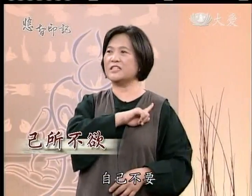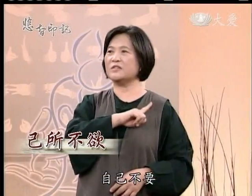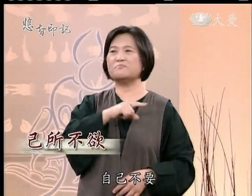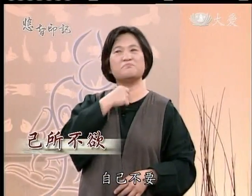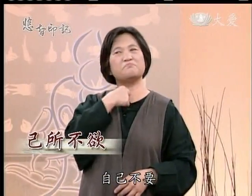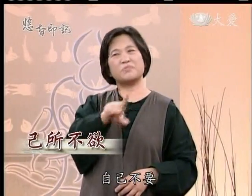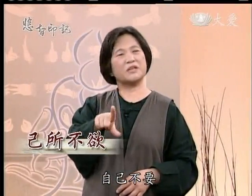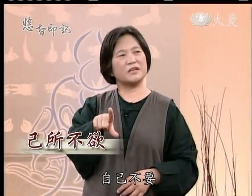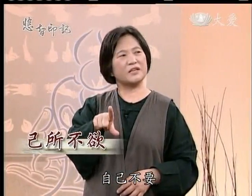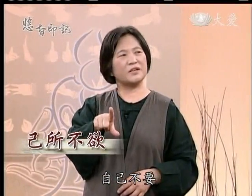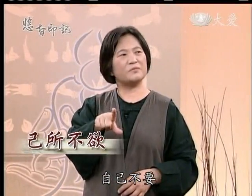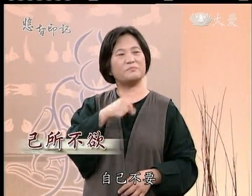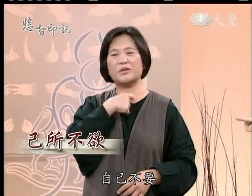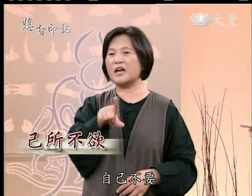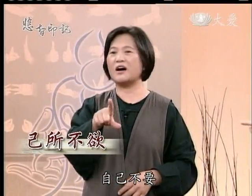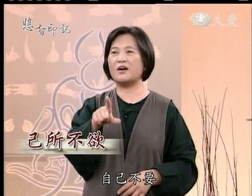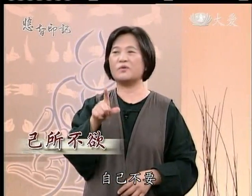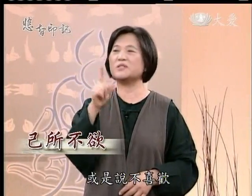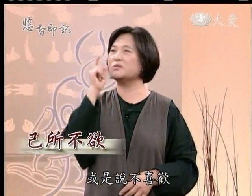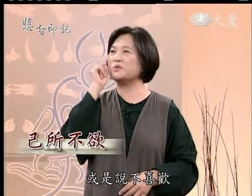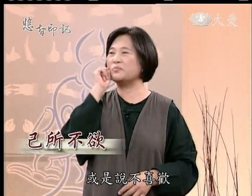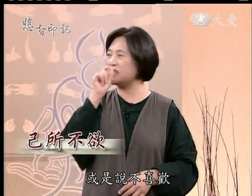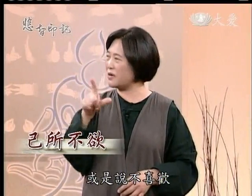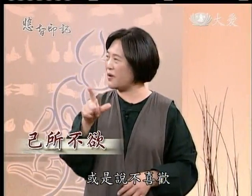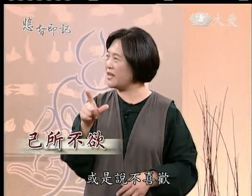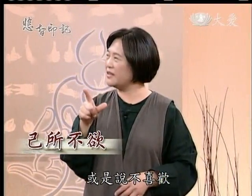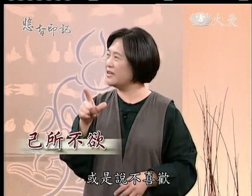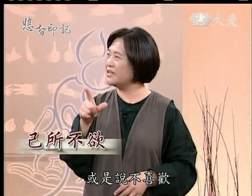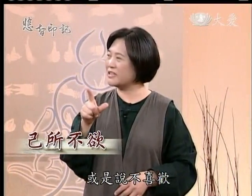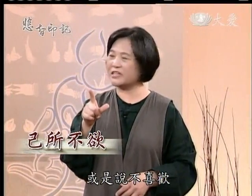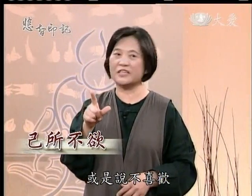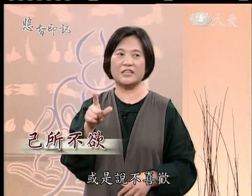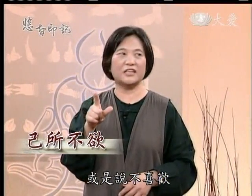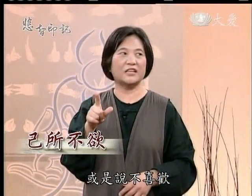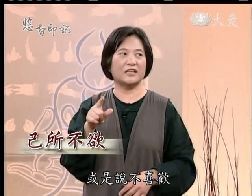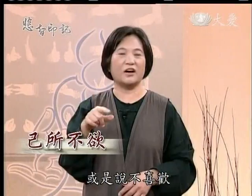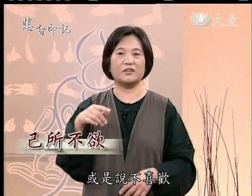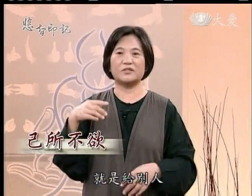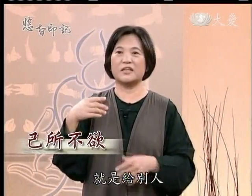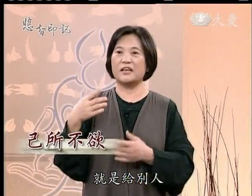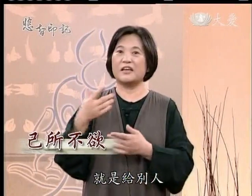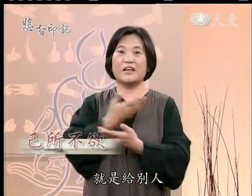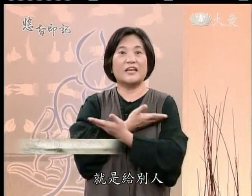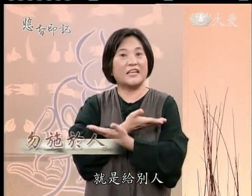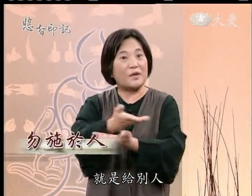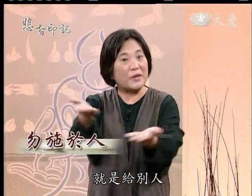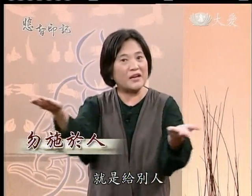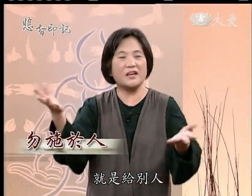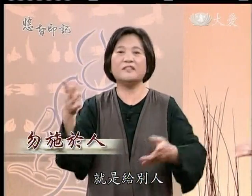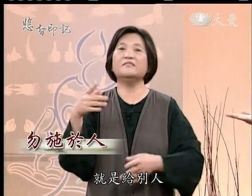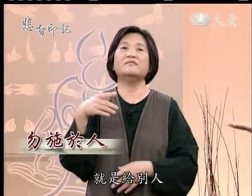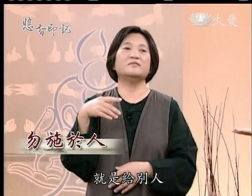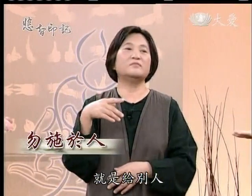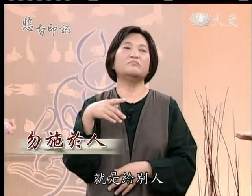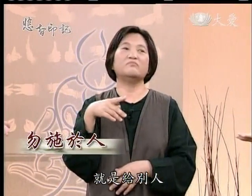己 不想 不要，或是说不喜欢， 不喜欢 可以。好，就是给别人， 别人